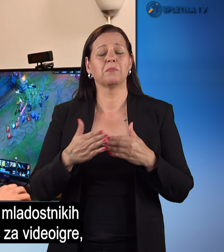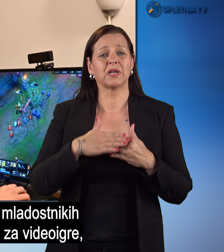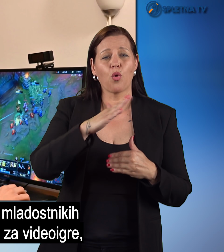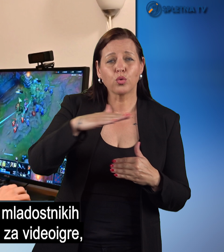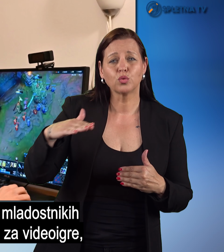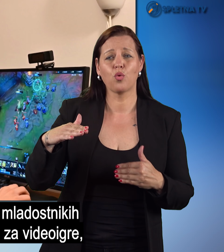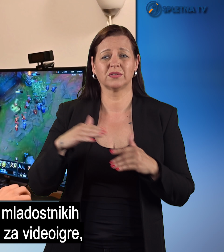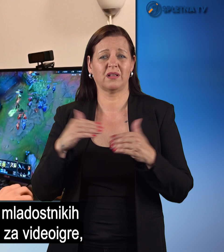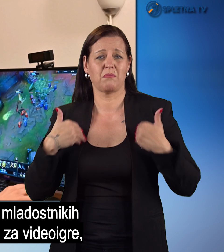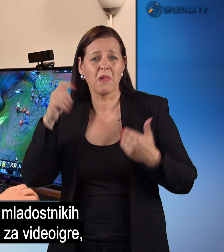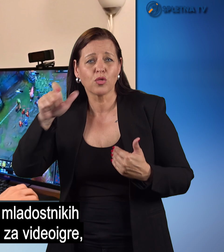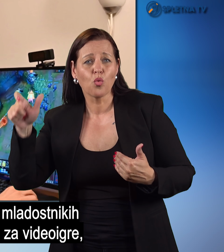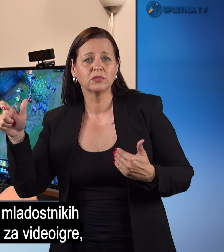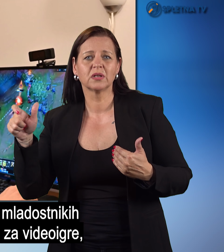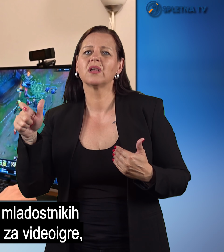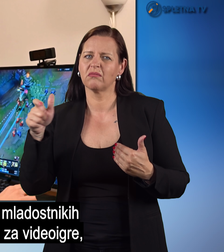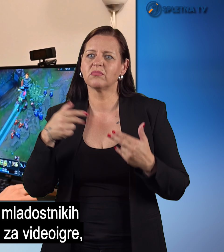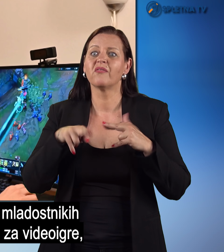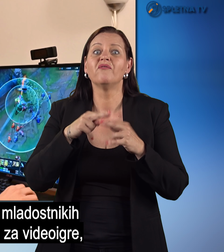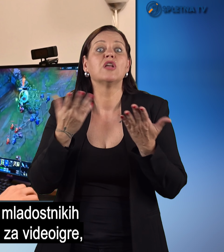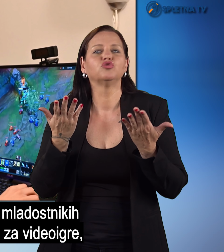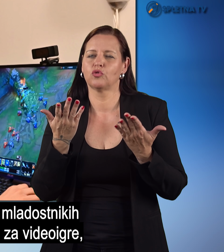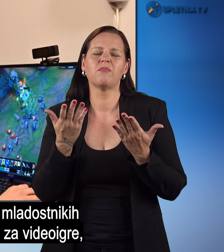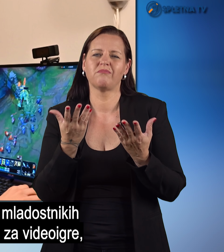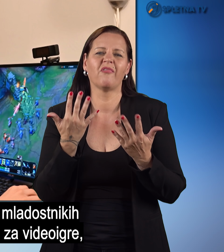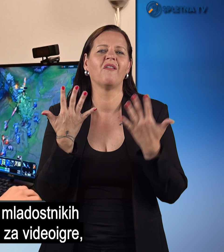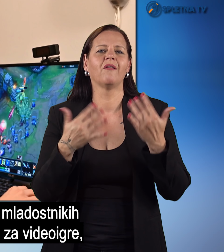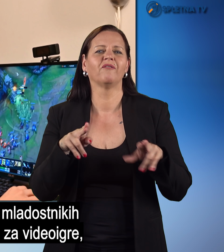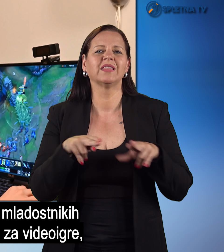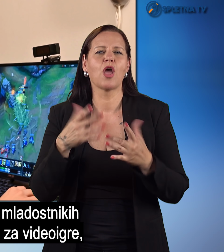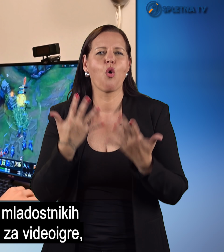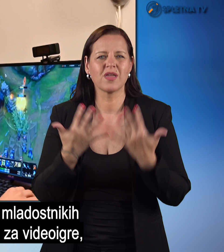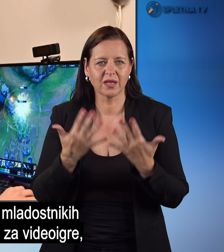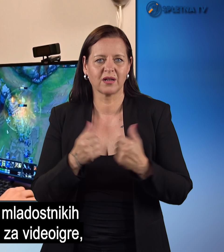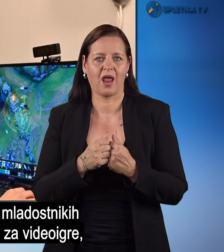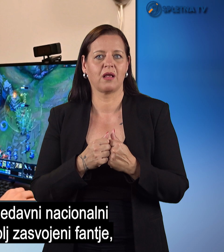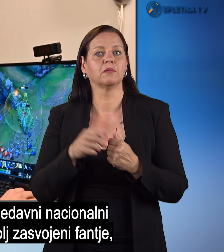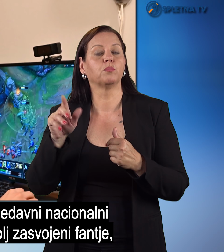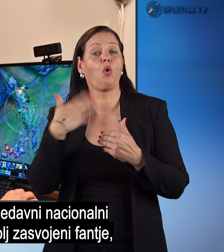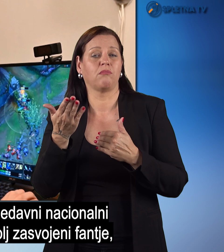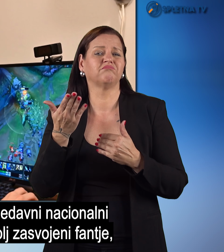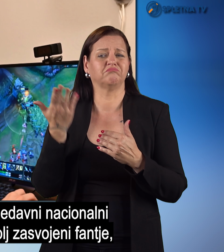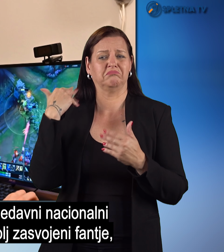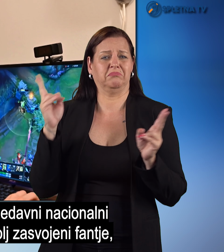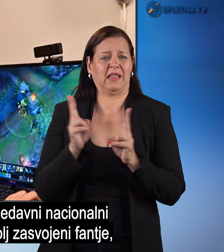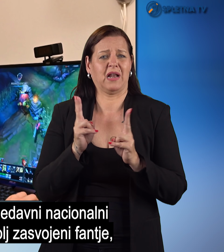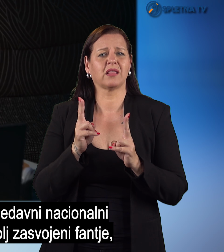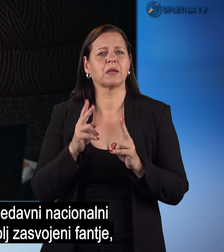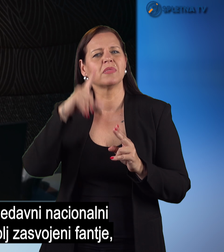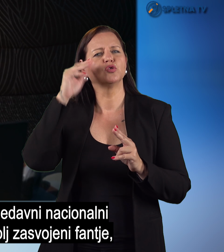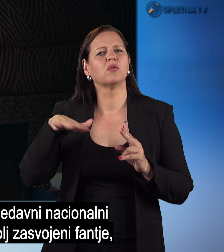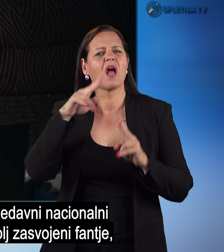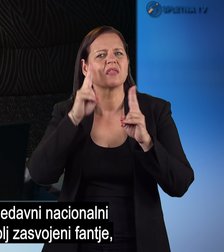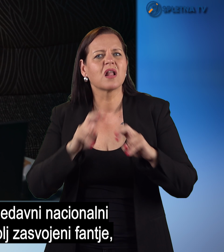Pri otrocih in mladostnikih gre večinoma za videoigre, s katerimi so po nedavni nacionalni raziskavi